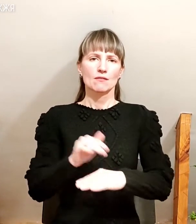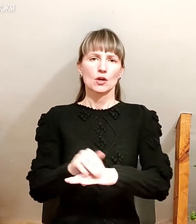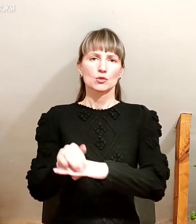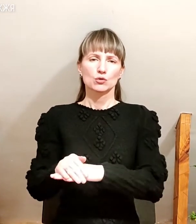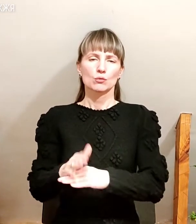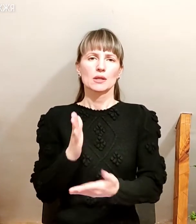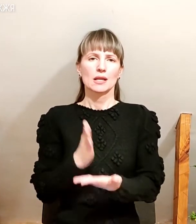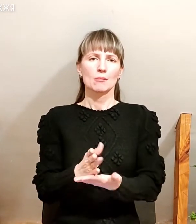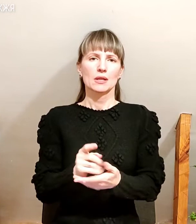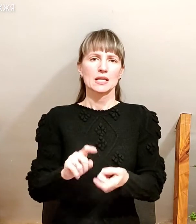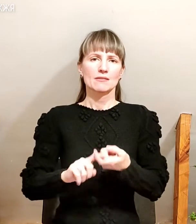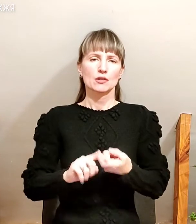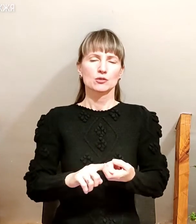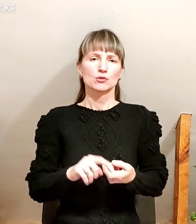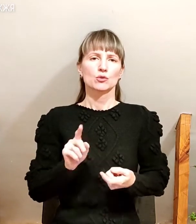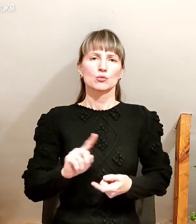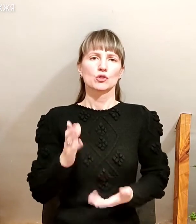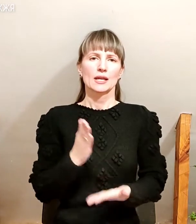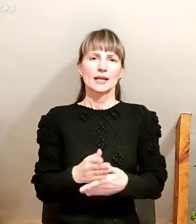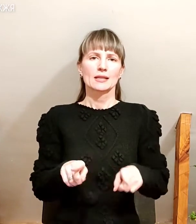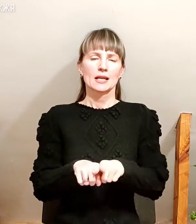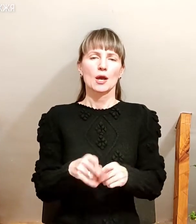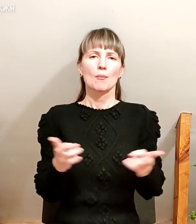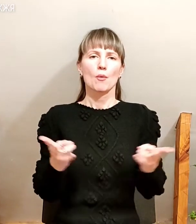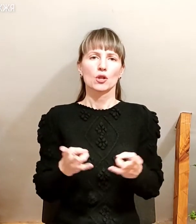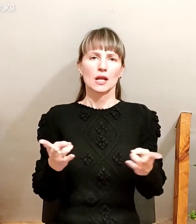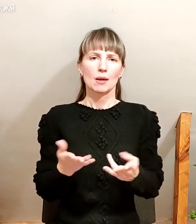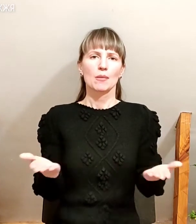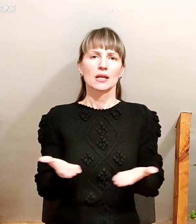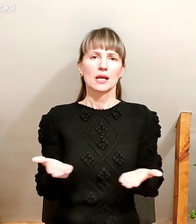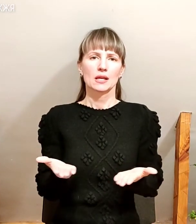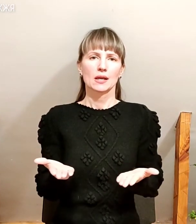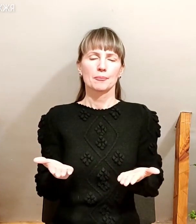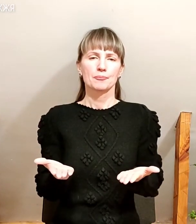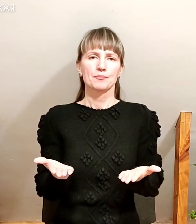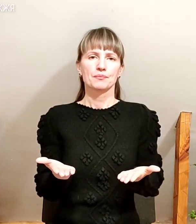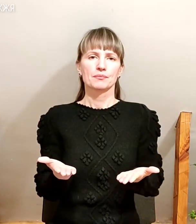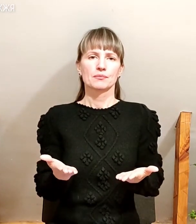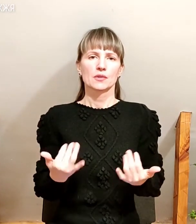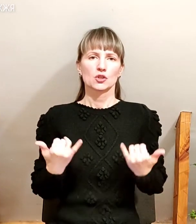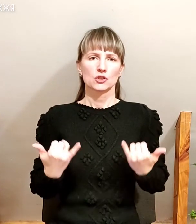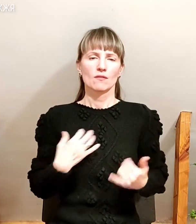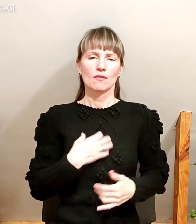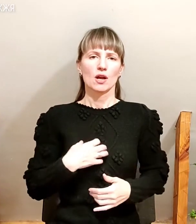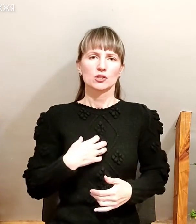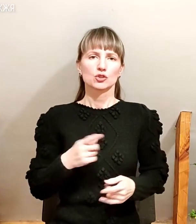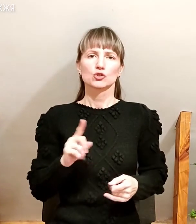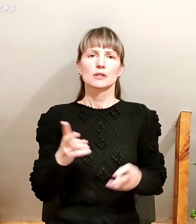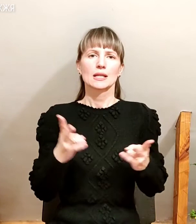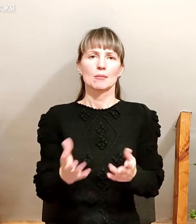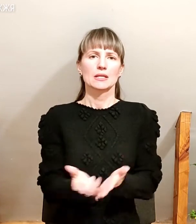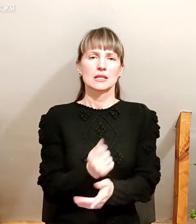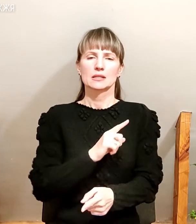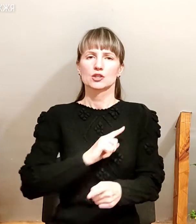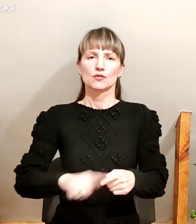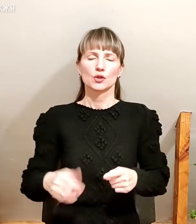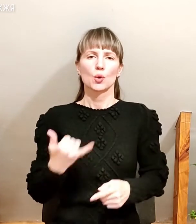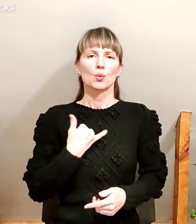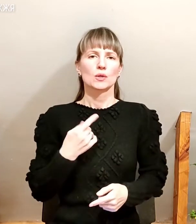на зв'язку, тому що, ну, є такі потреби, які, ну, от нагальні, щось треба знайти дуже швидко, в нас його немає в наявності,